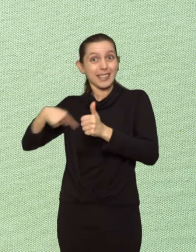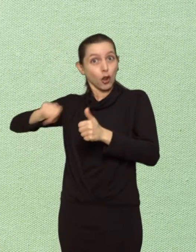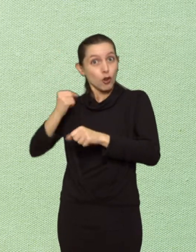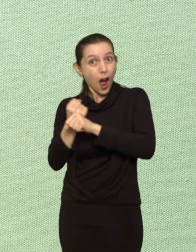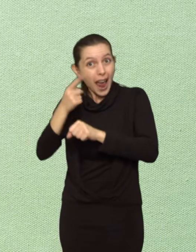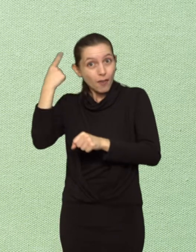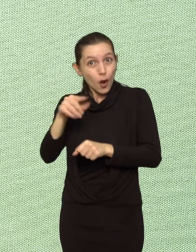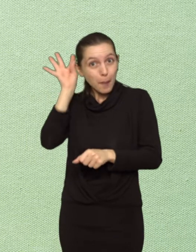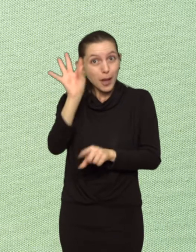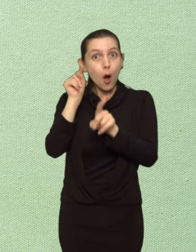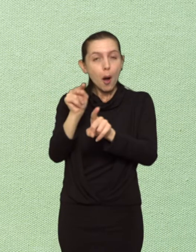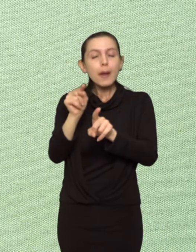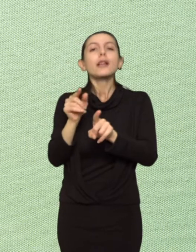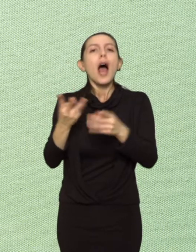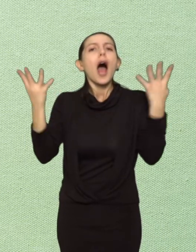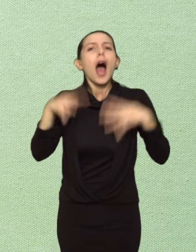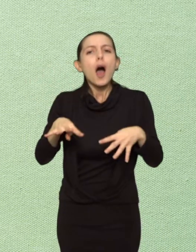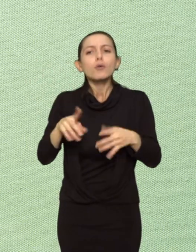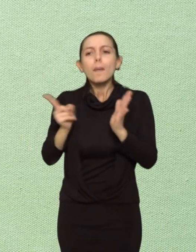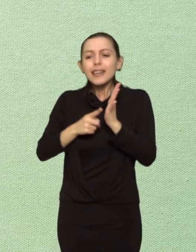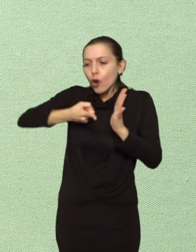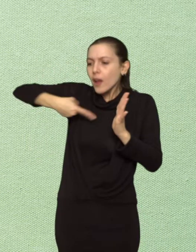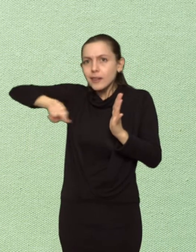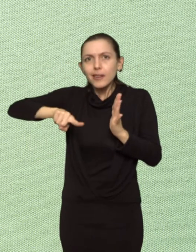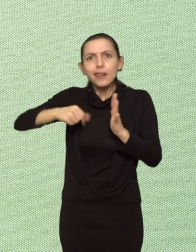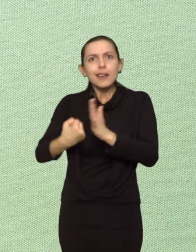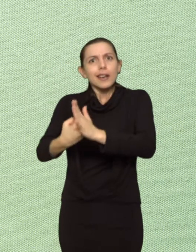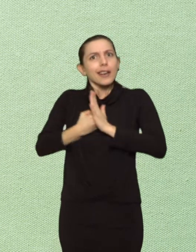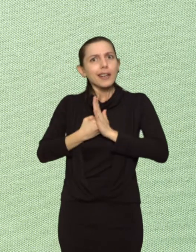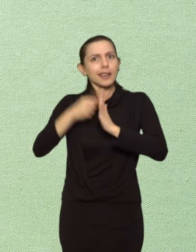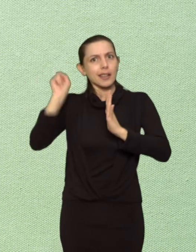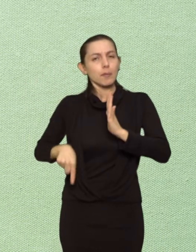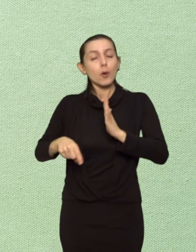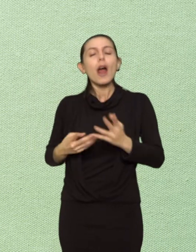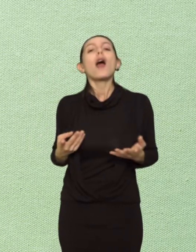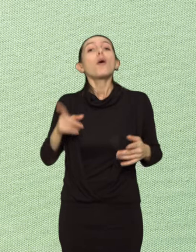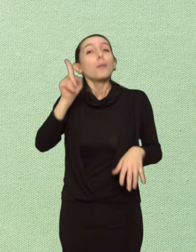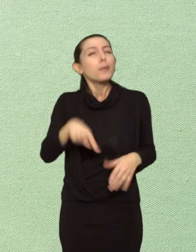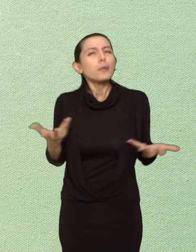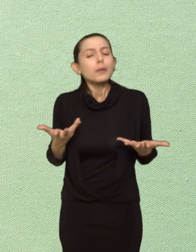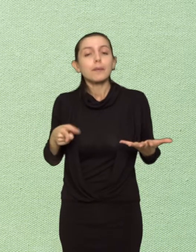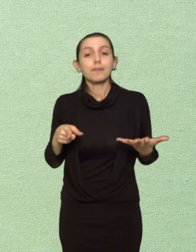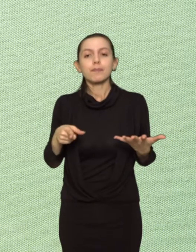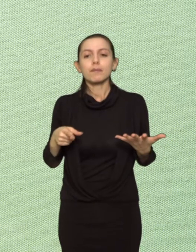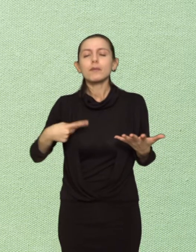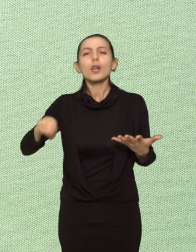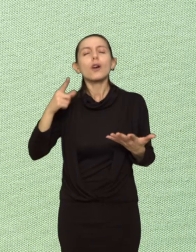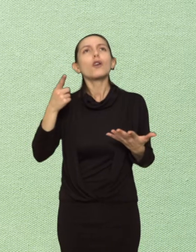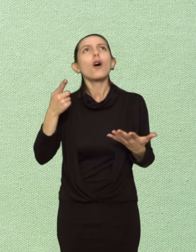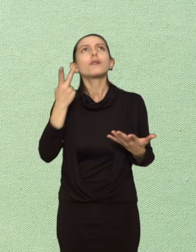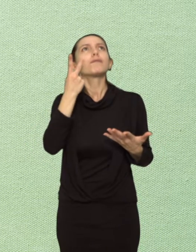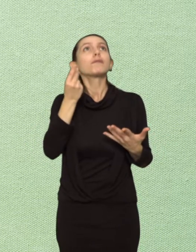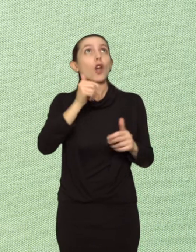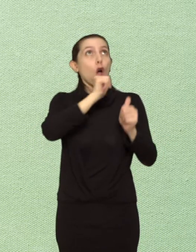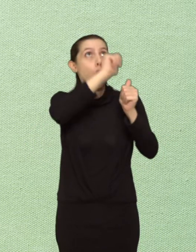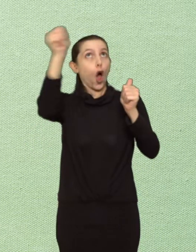dà un contributo ai nostri stessi diritti e si mette in campo l'idea che se in tutti i paesi